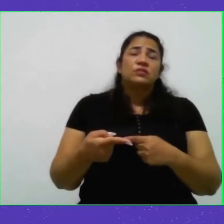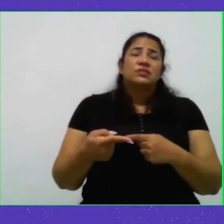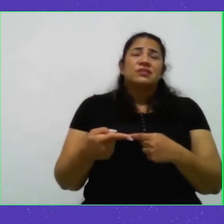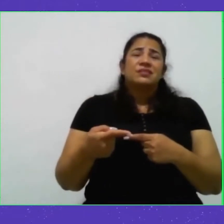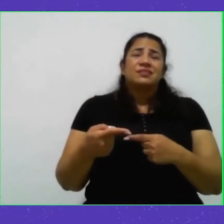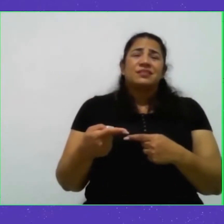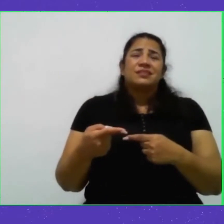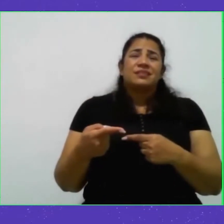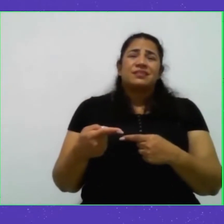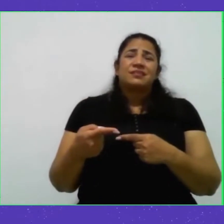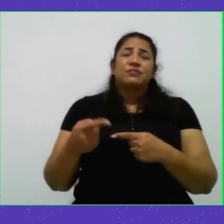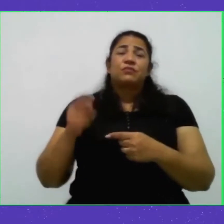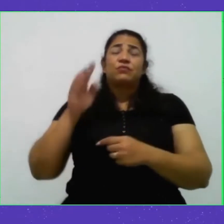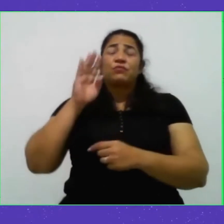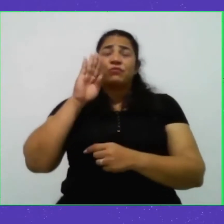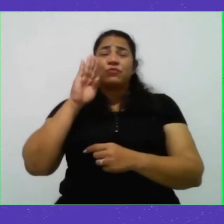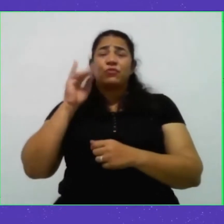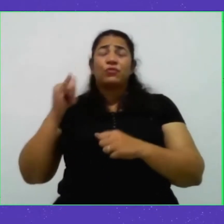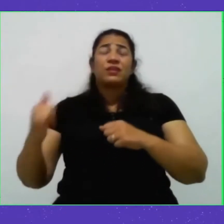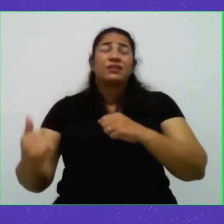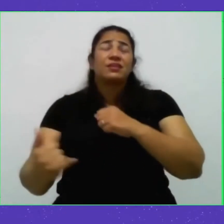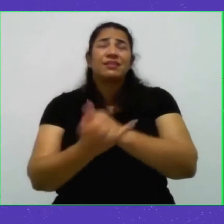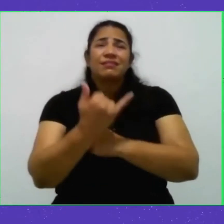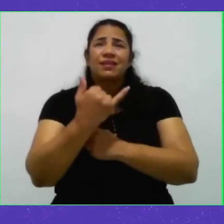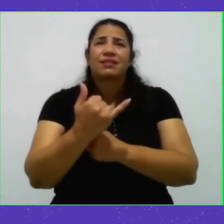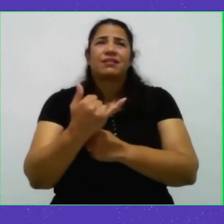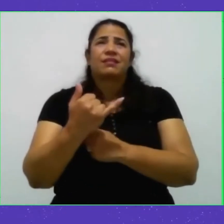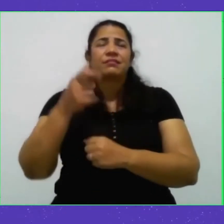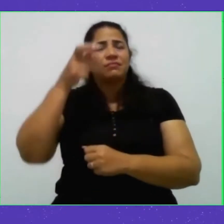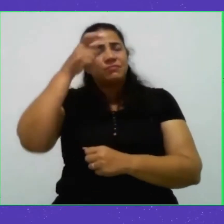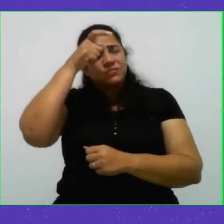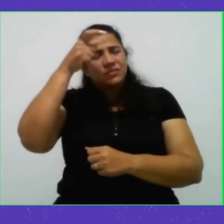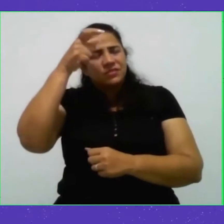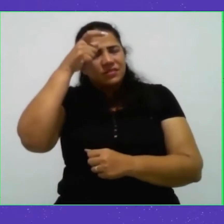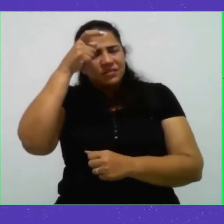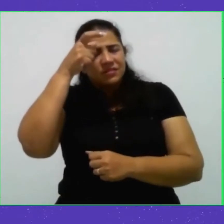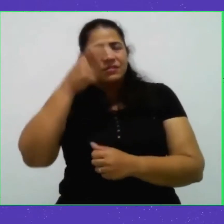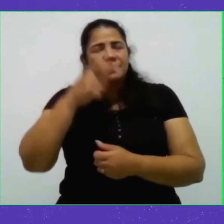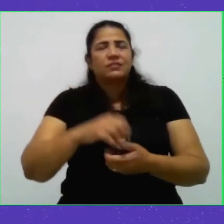As pessoas estão angustiadas, tristes,